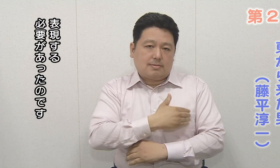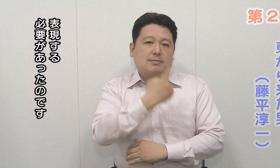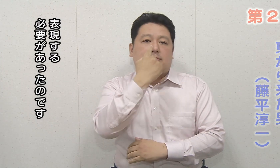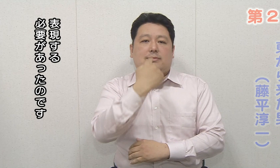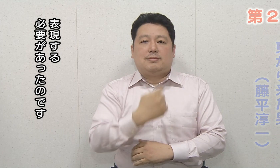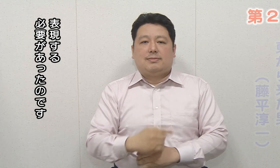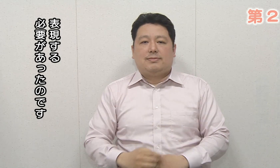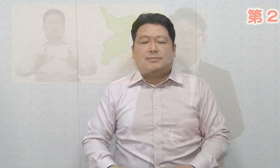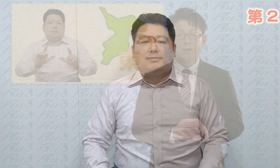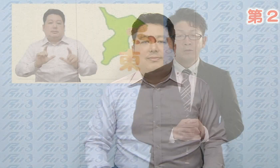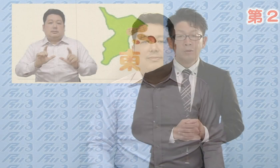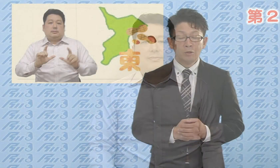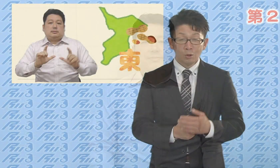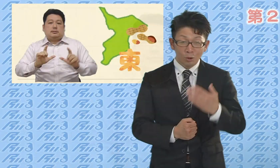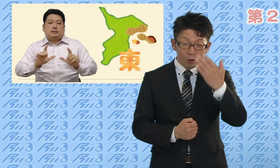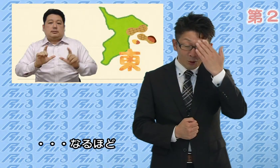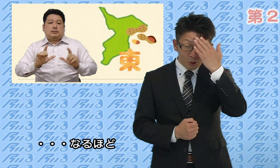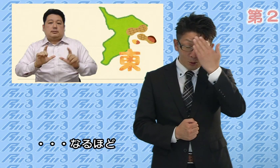のです。